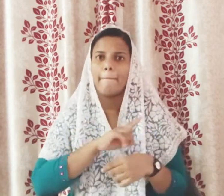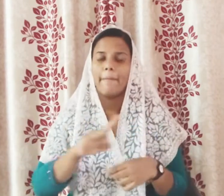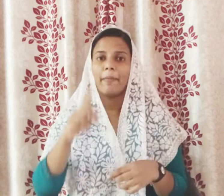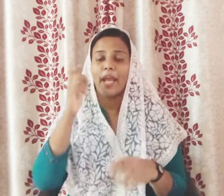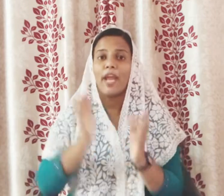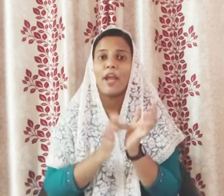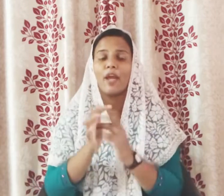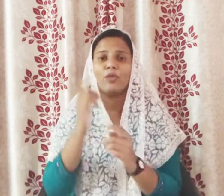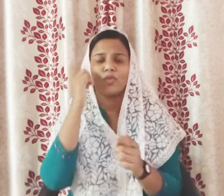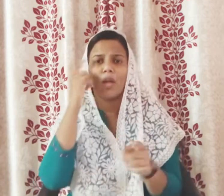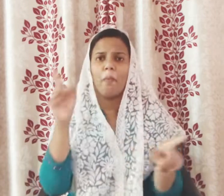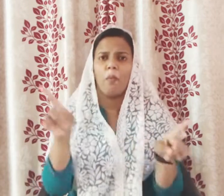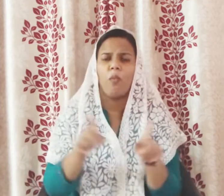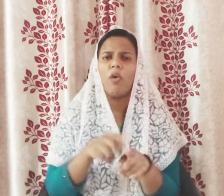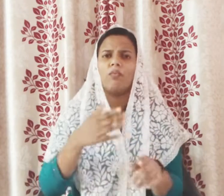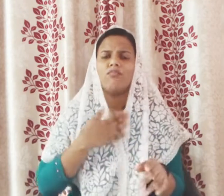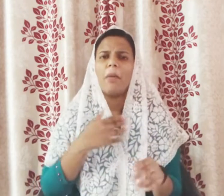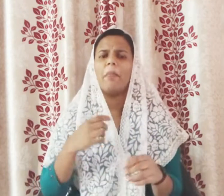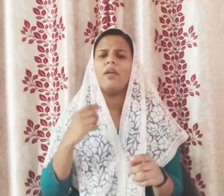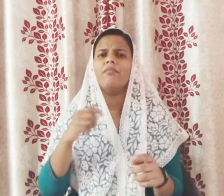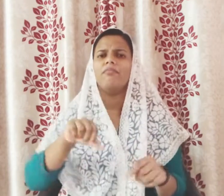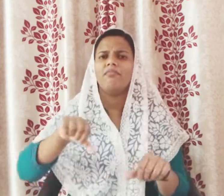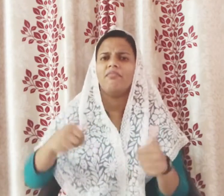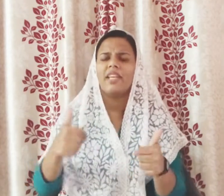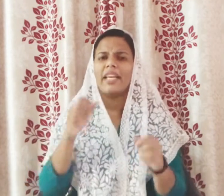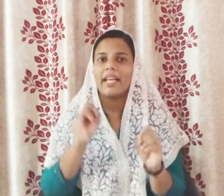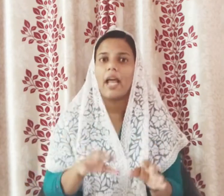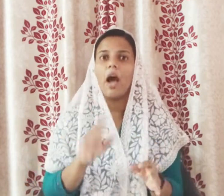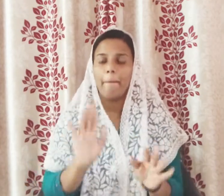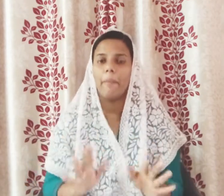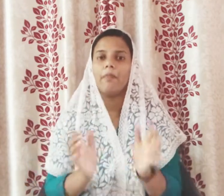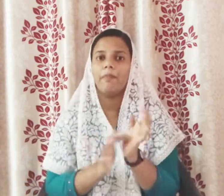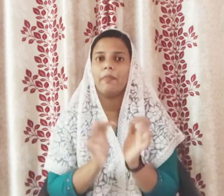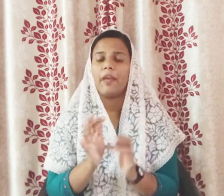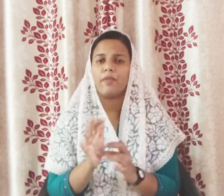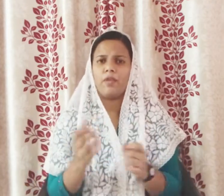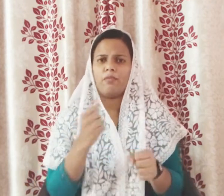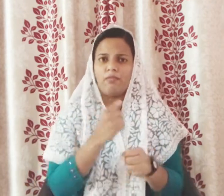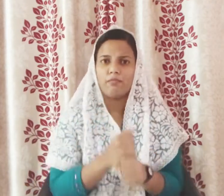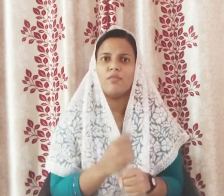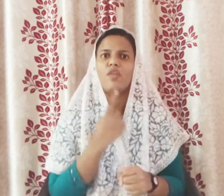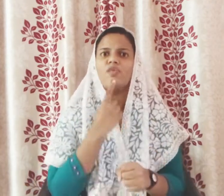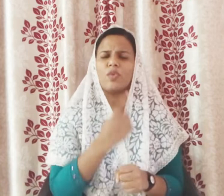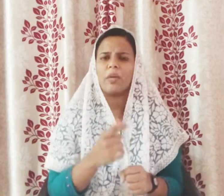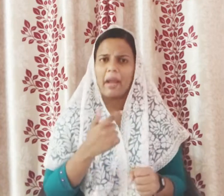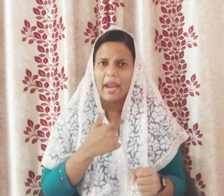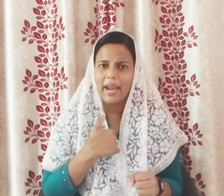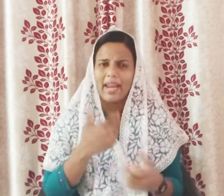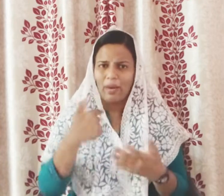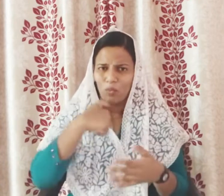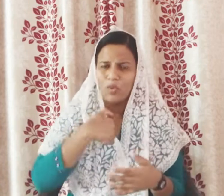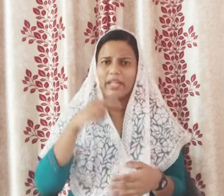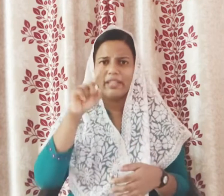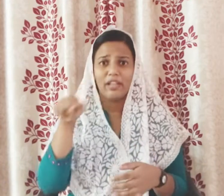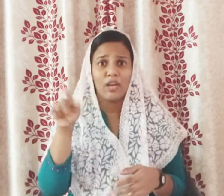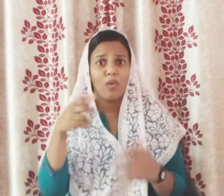ആ കർത്താവ് ആഗ്രഹിക്കുന്ന ലെവലിൽ ജീവിക്കാൻ കഴിയാതെ വരുമ്പോൾ, നമ്മൾ ദൈവസന്നിധി ചോദിക്കണം, കർത്താവേ എൻ്റെ ഭാഗത്ത് എന്തെങ്കിലും